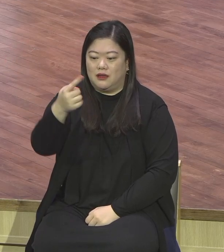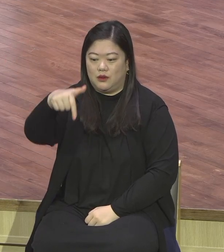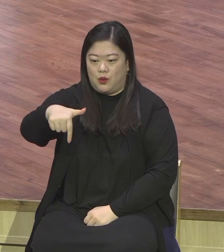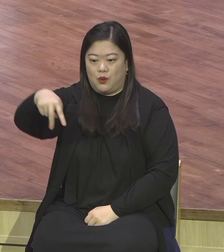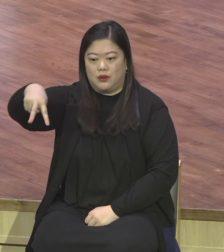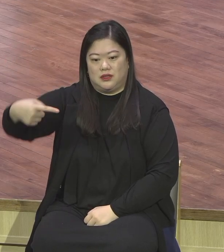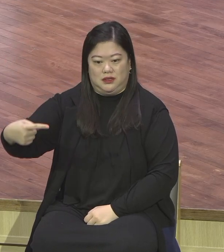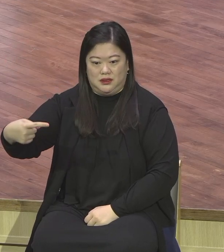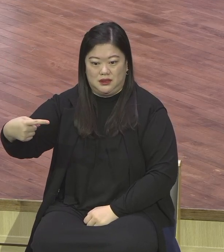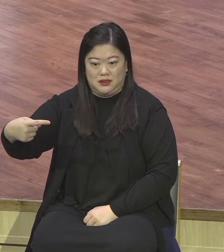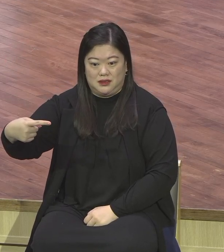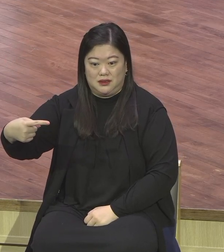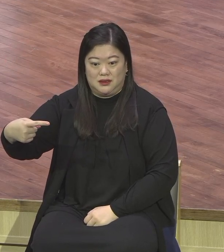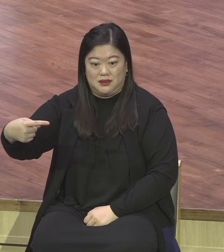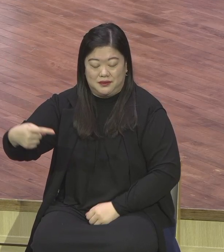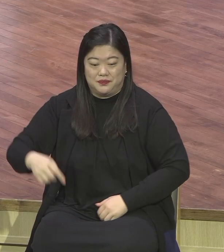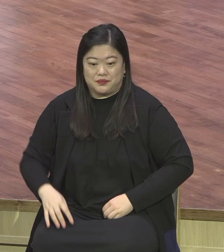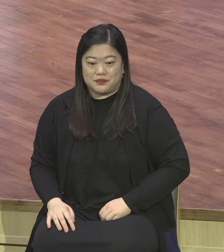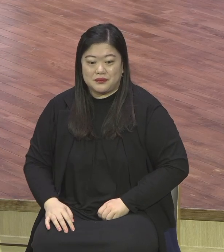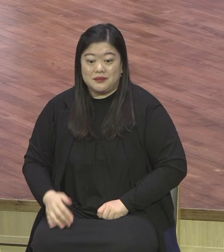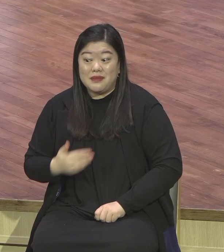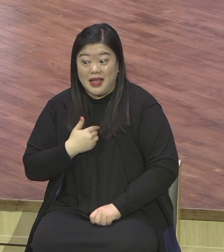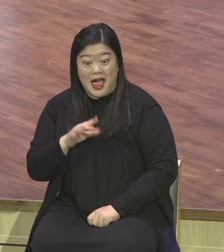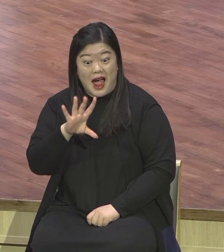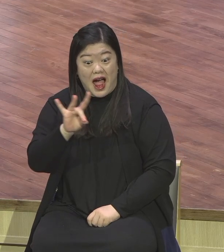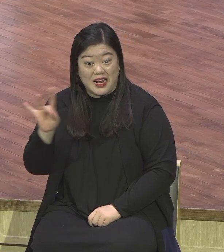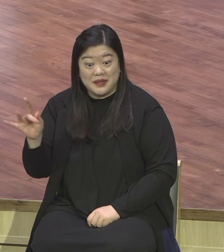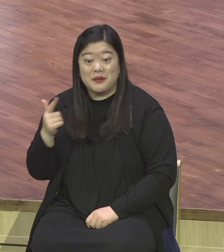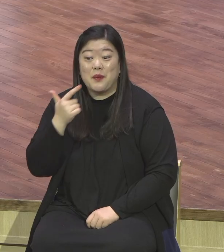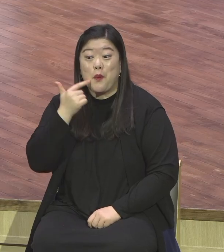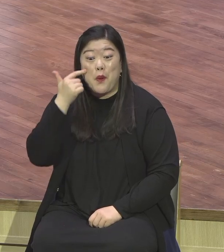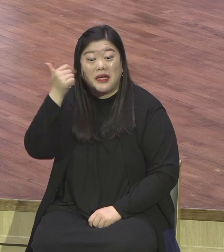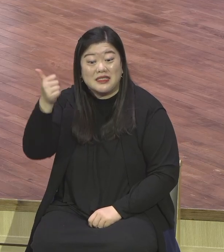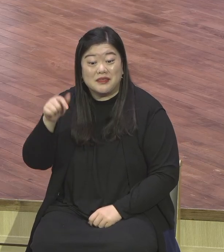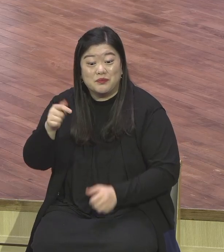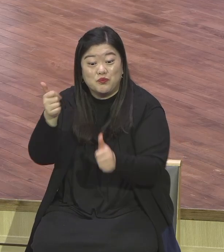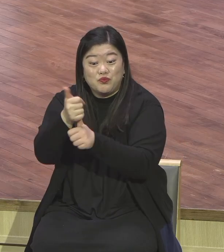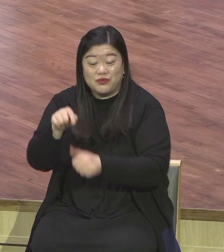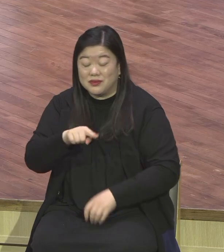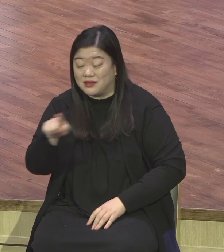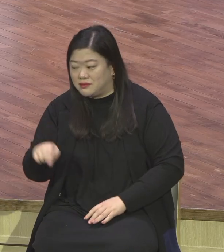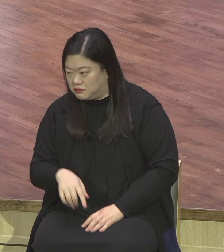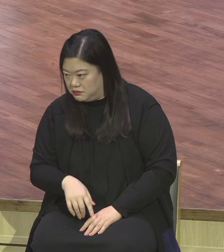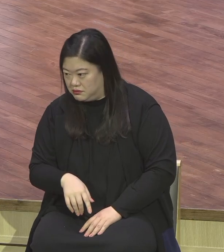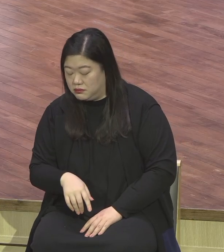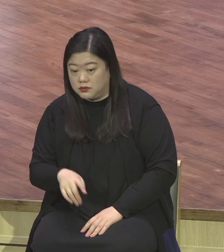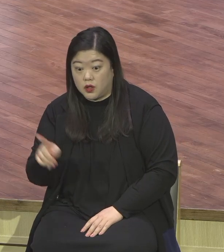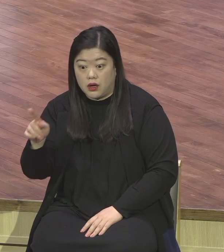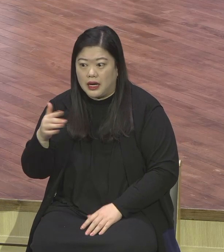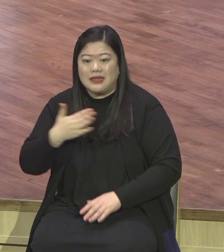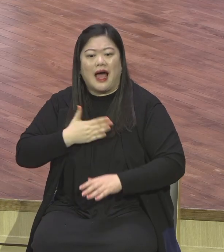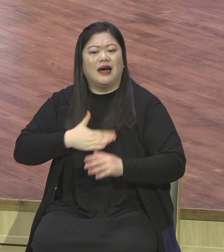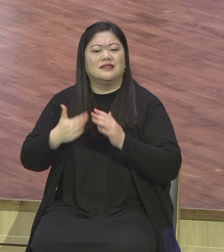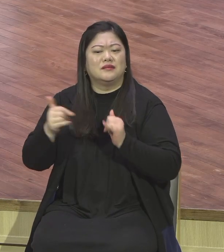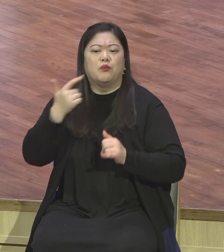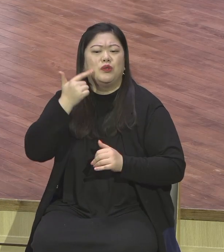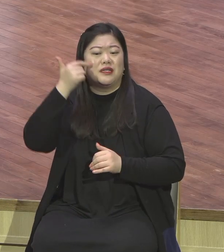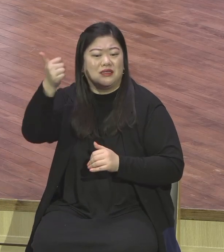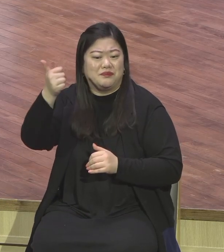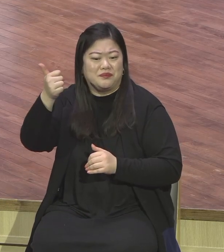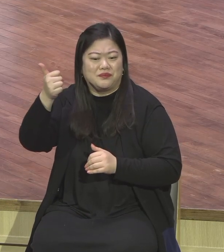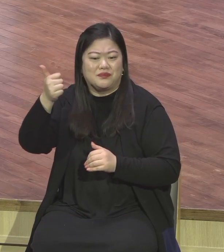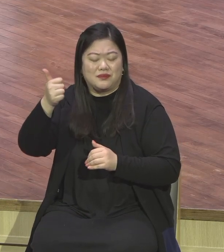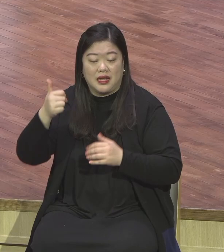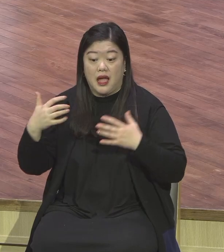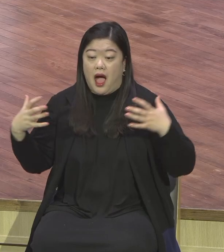그래서요 우리 목사님들 중에는 막 요 최근에 들어서 막 30킬로씩 막 뺀 사람도 있어요 어느 목사가